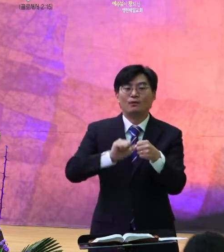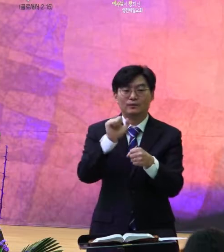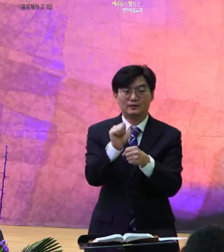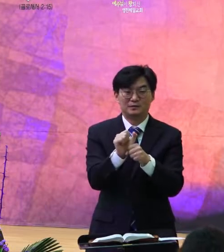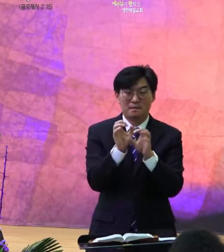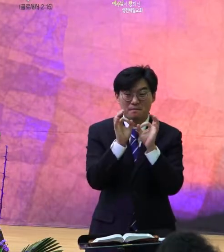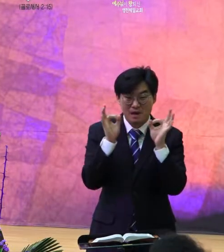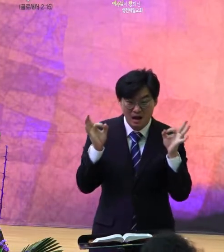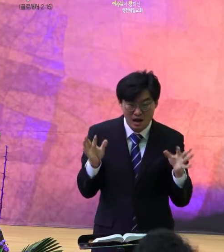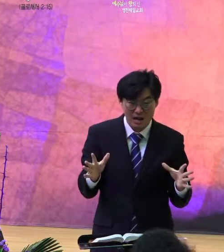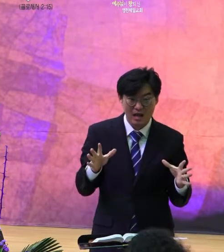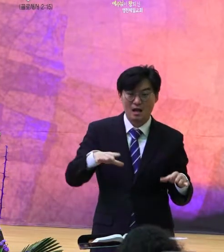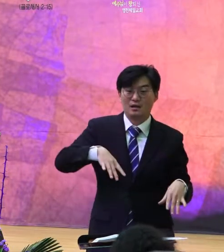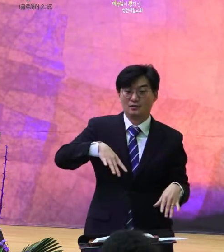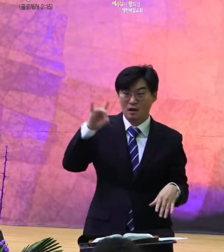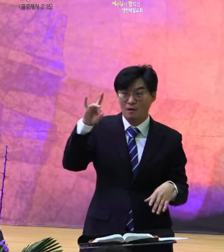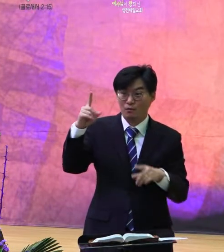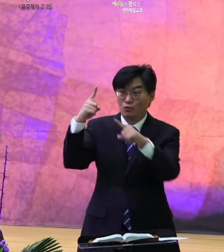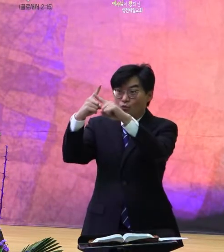하임없이 눈물을 흘렸습니다.